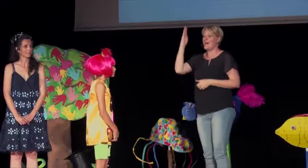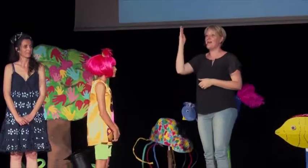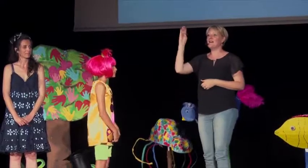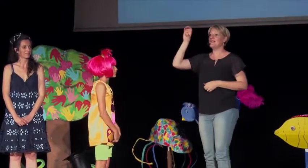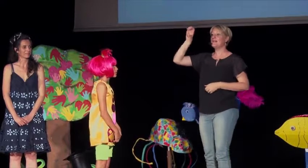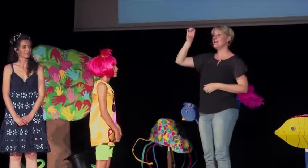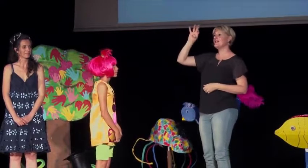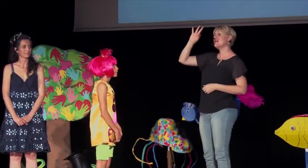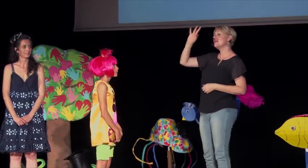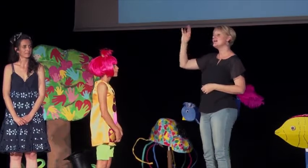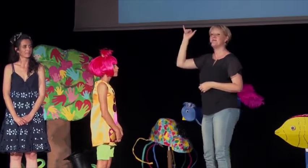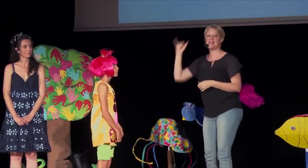s'appelle Betty.